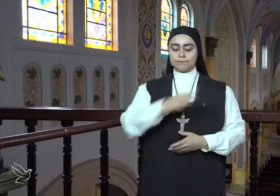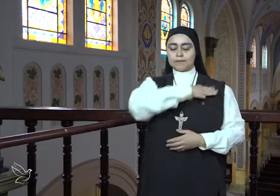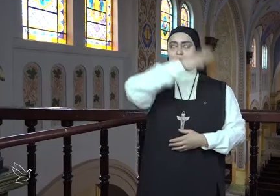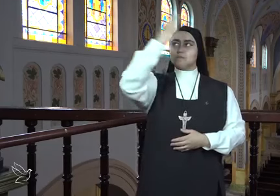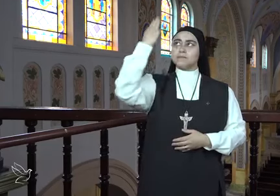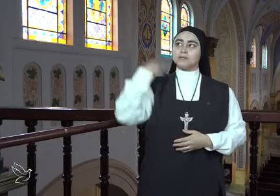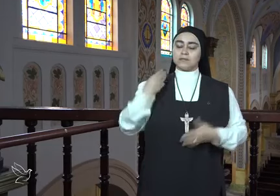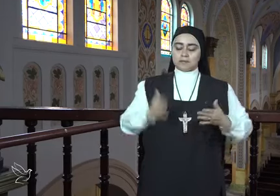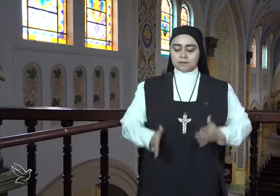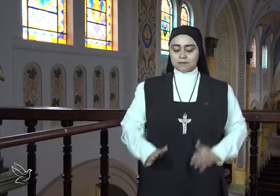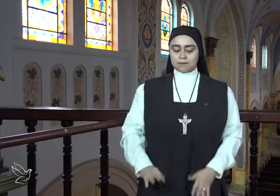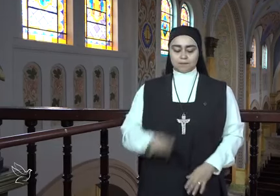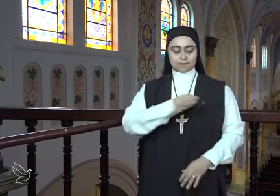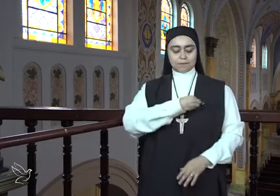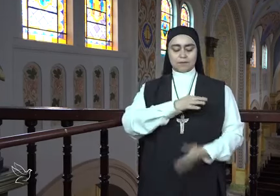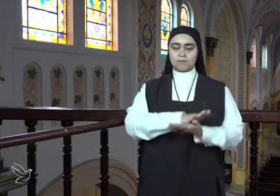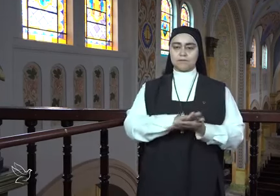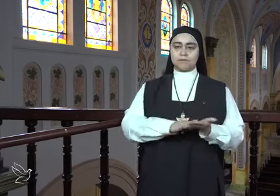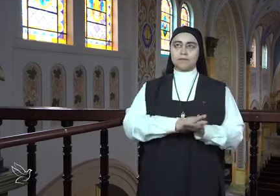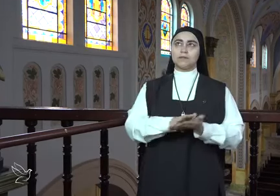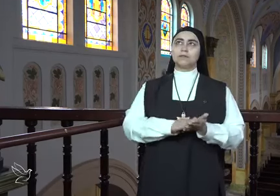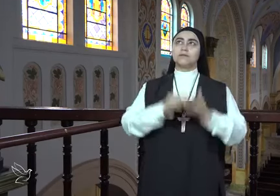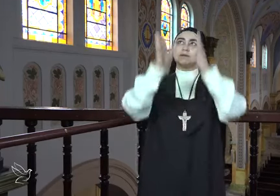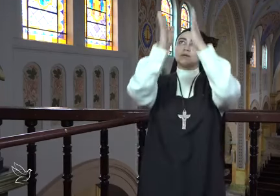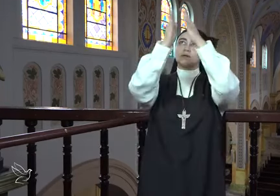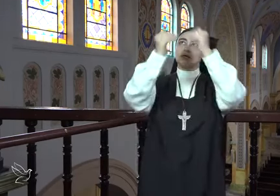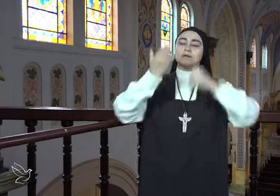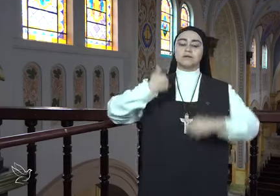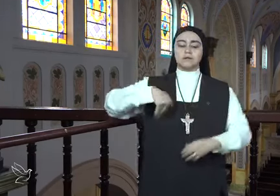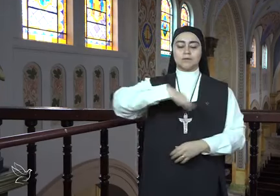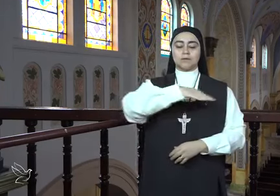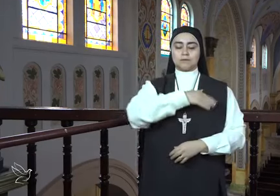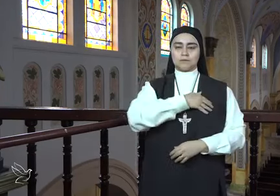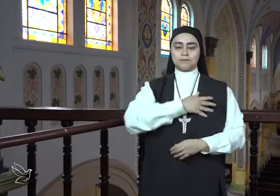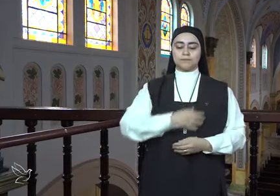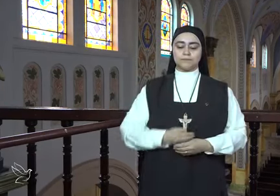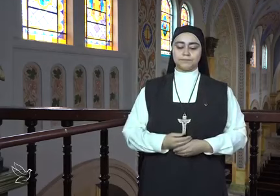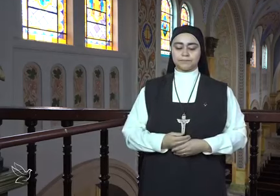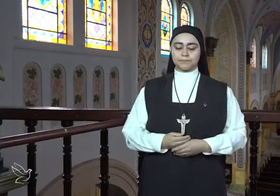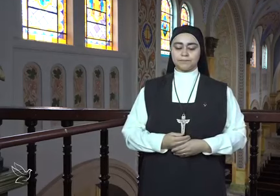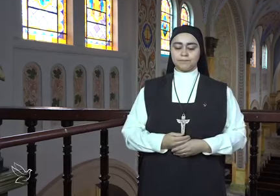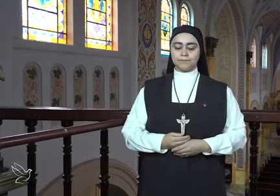Ó Maria concebida sem pecado, rogai por nós que recorremos a vós.